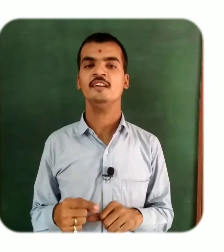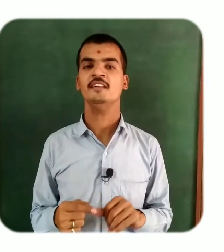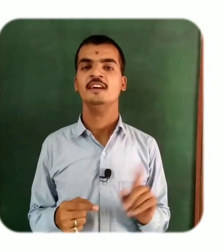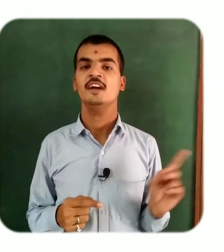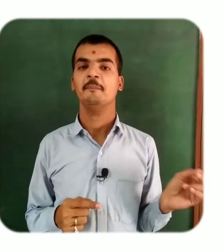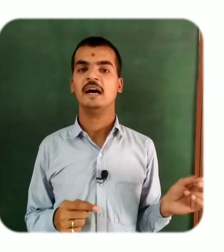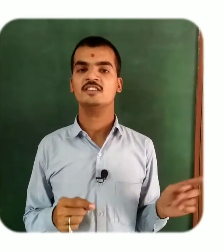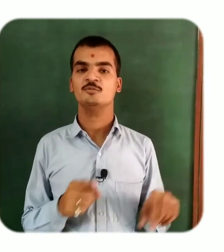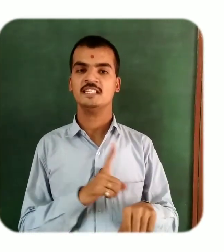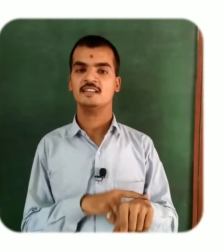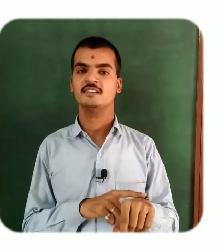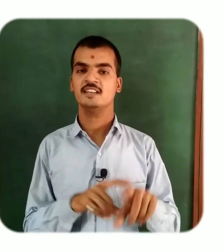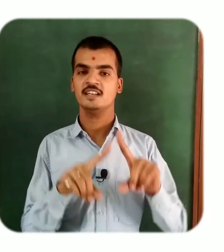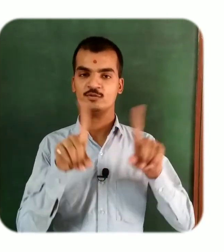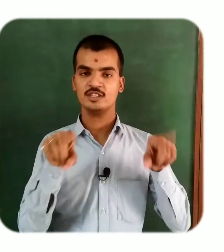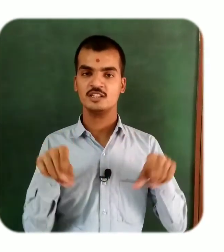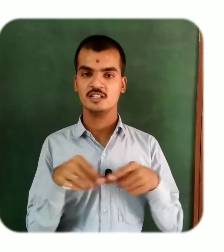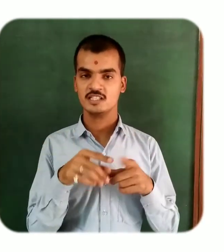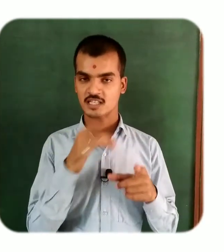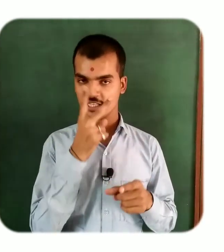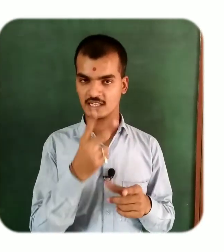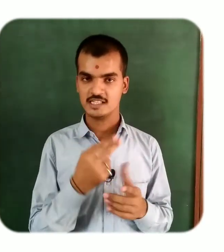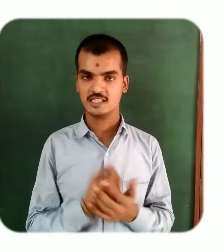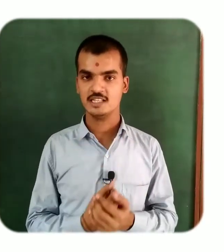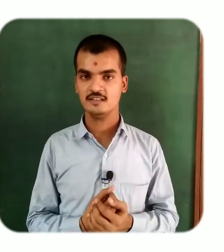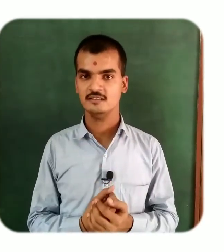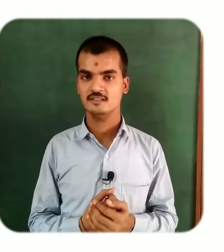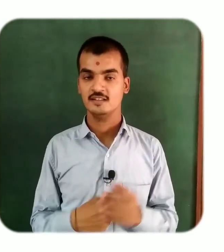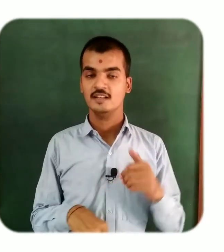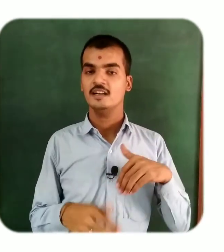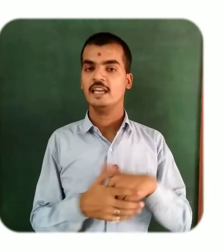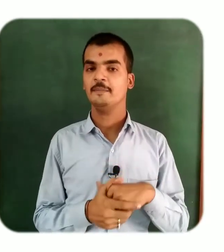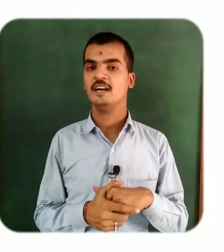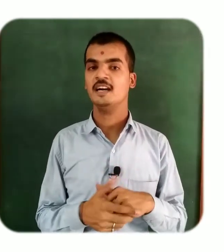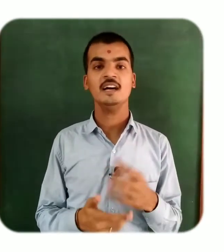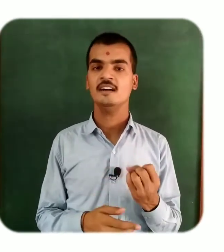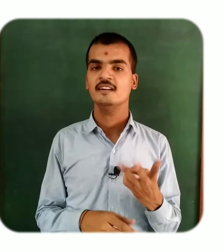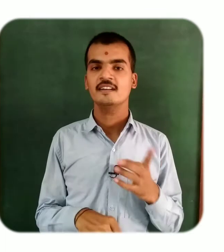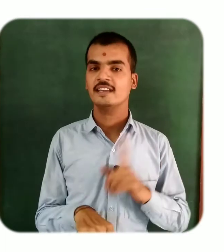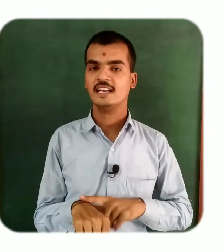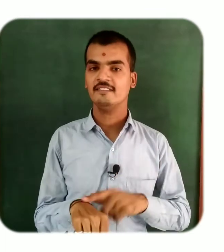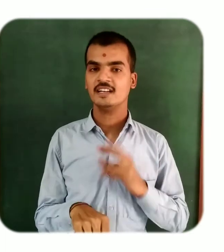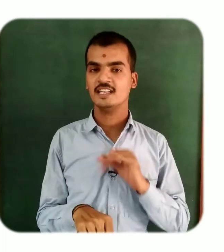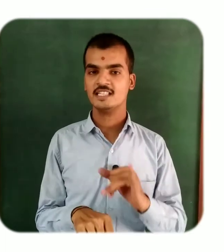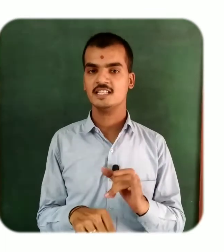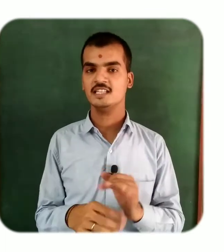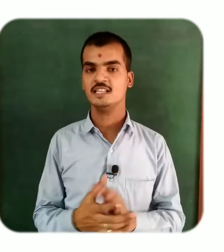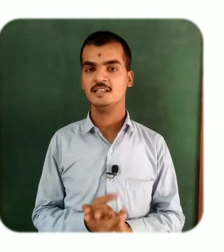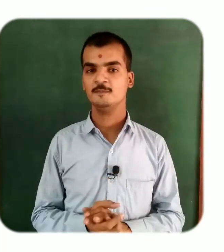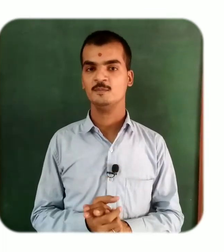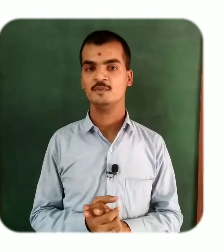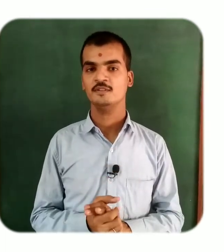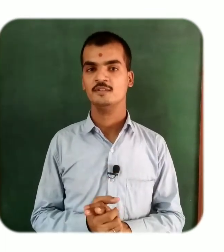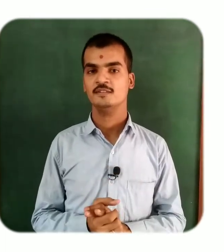બાળકોને બાજુમાં જે ઘડિયાળનું ચિત્ર છે દેખાય છે? એમાં કેટલા વાગ્યા